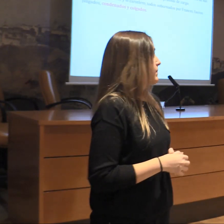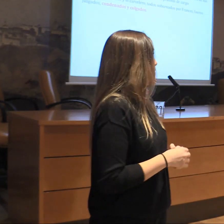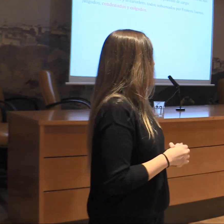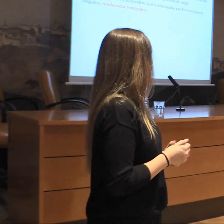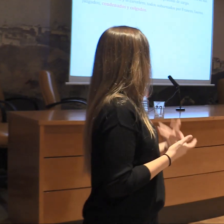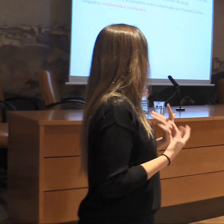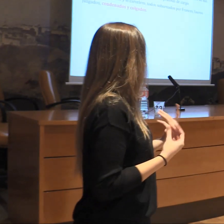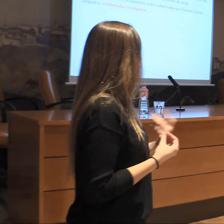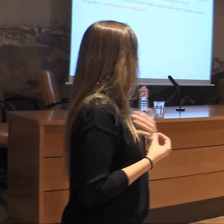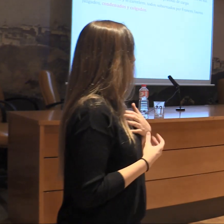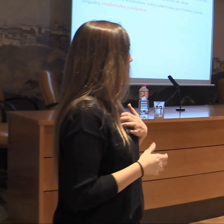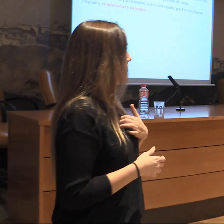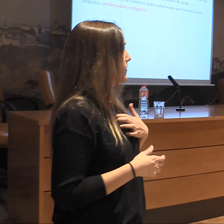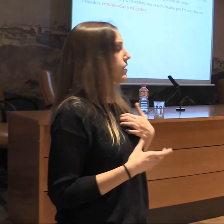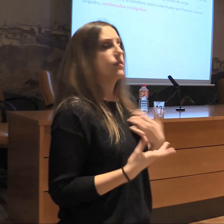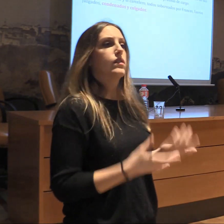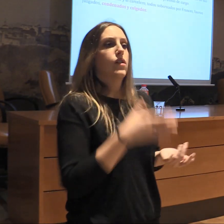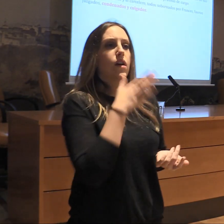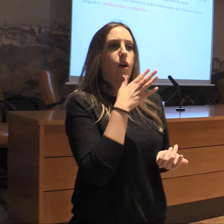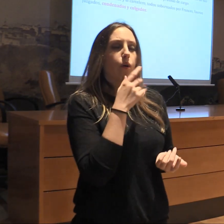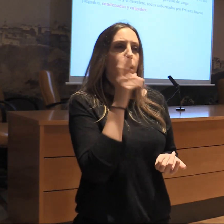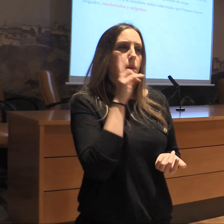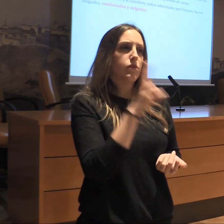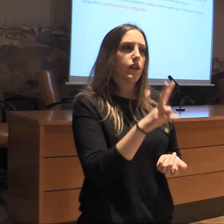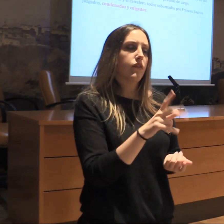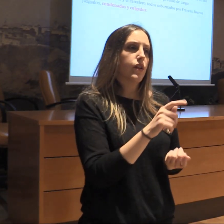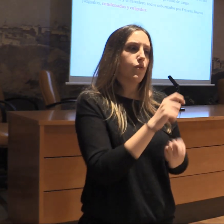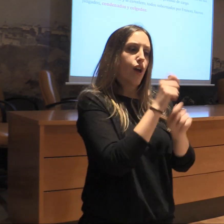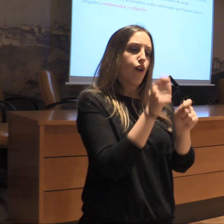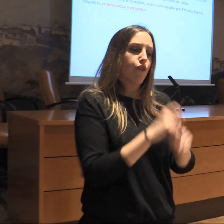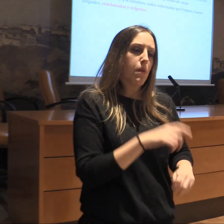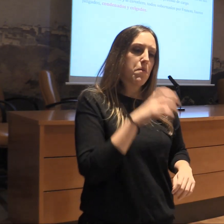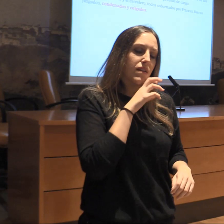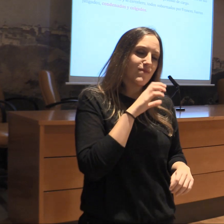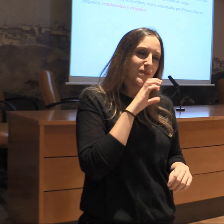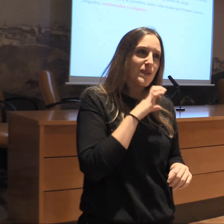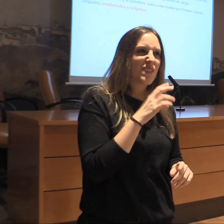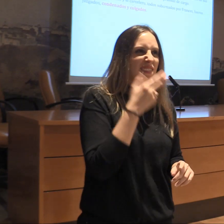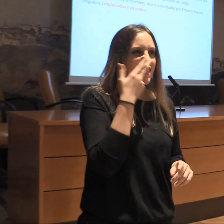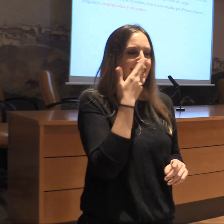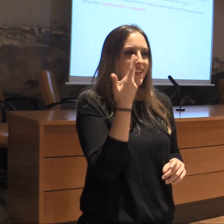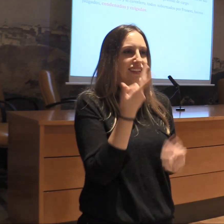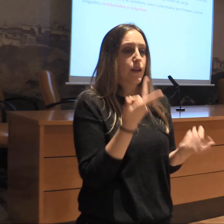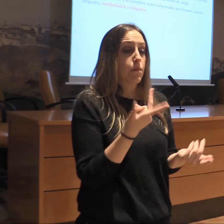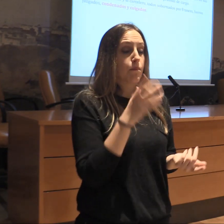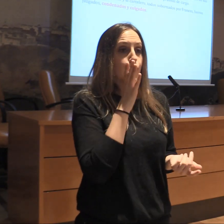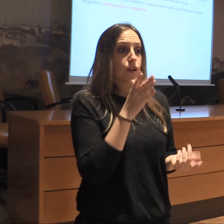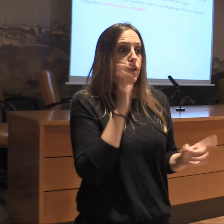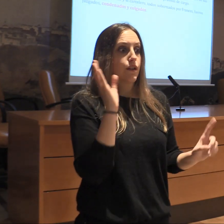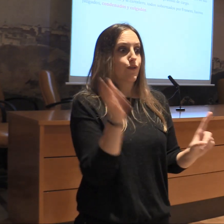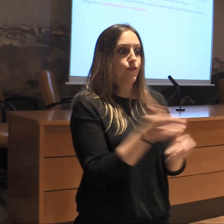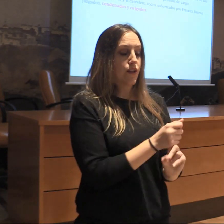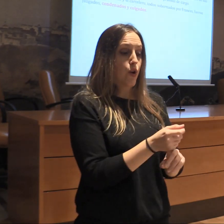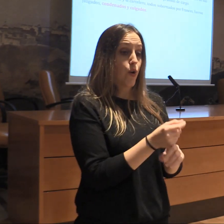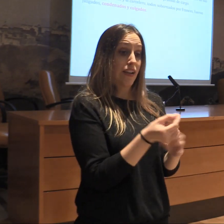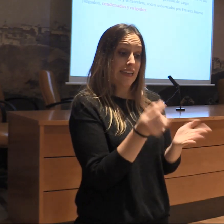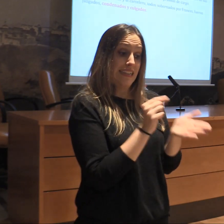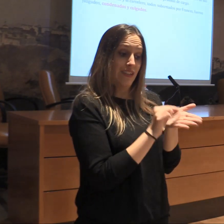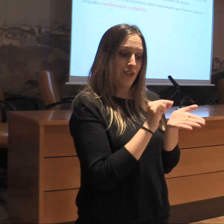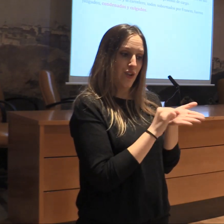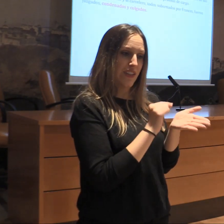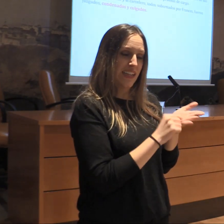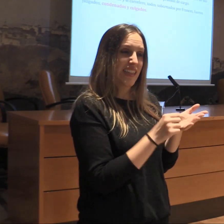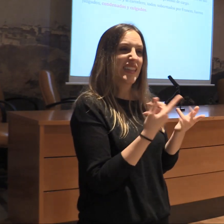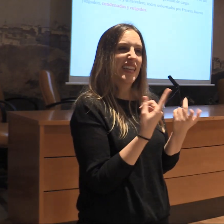la forma, vamos a ver ahora una forma bastante curiosa, se encontraron las notas de los